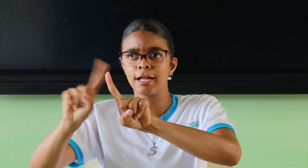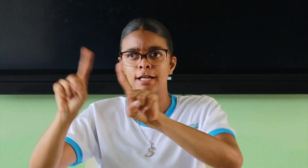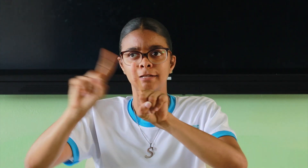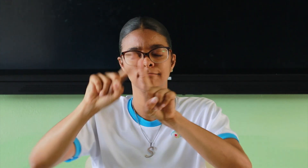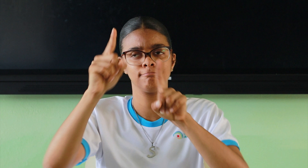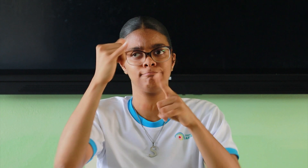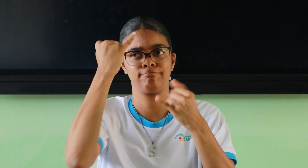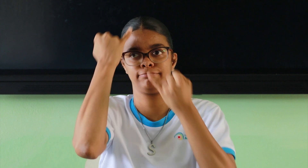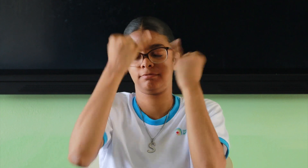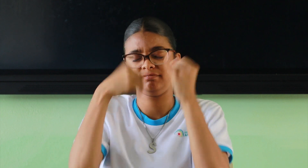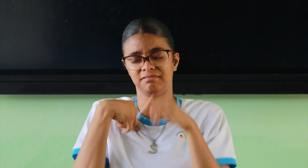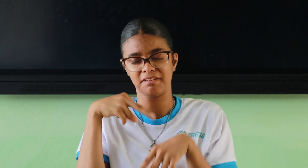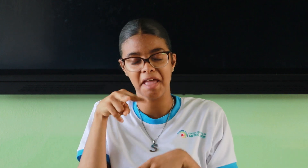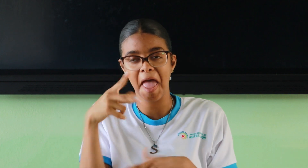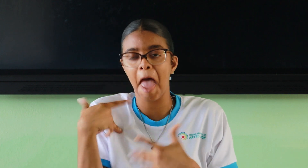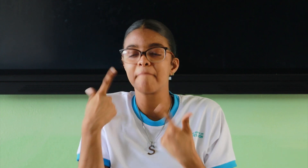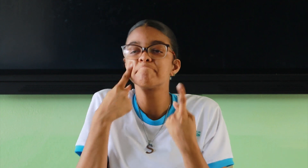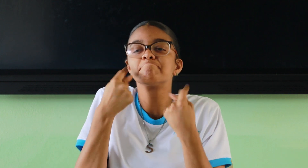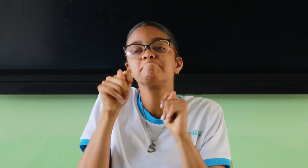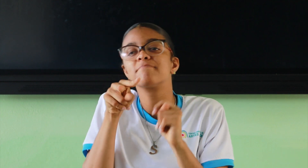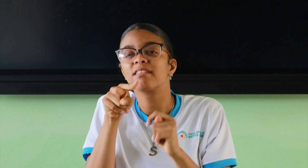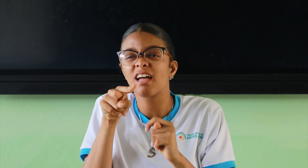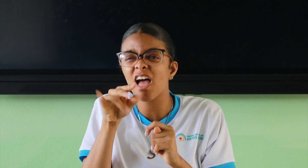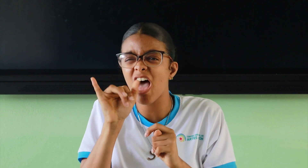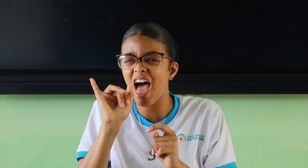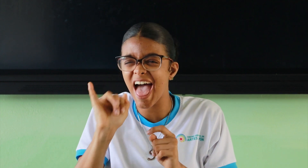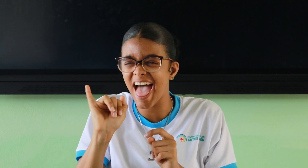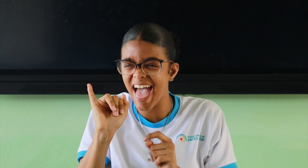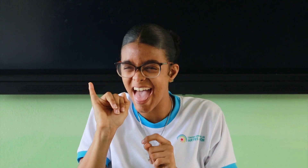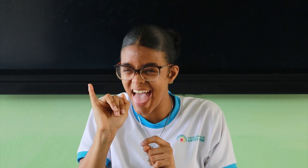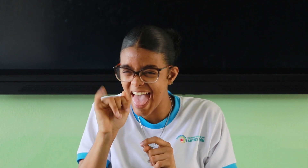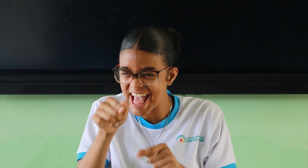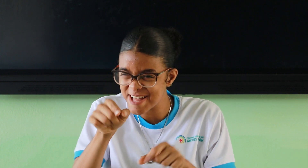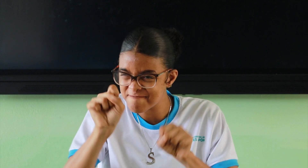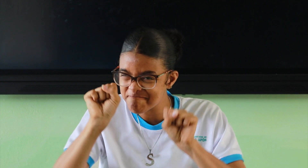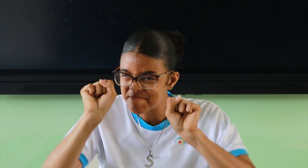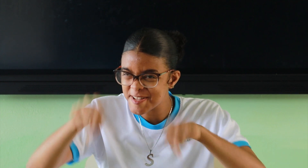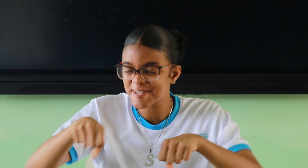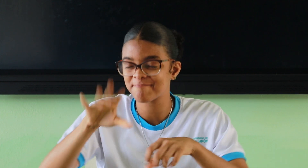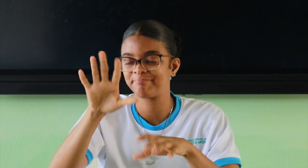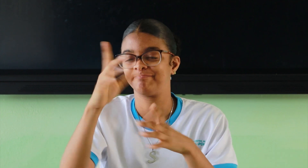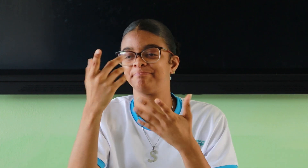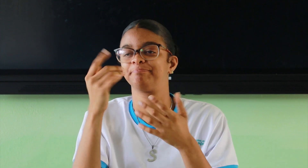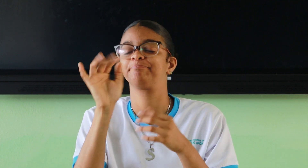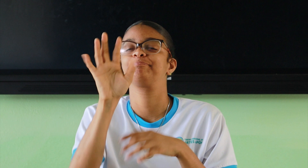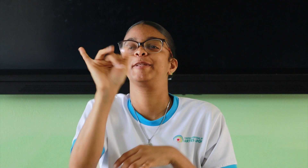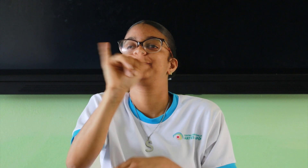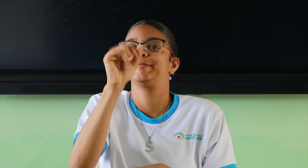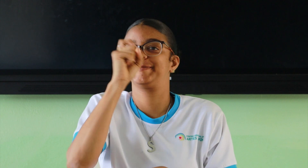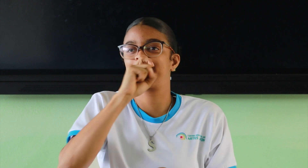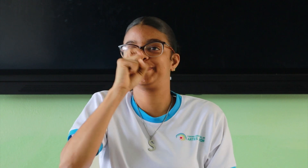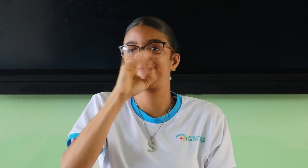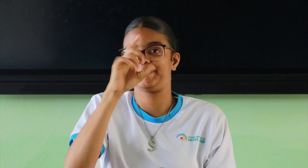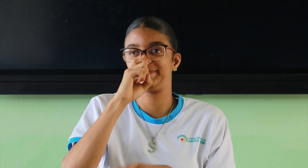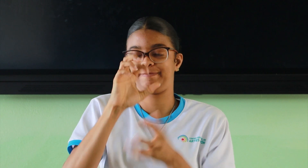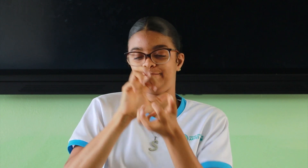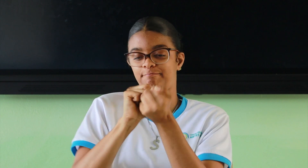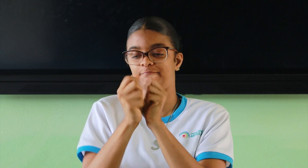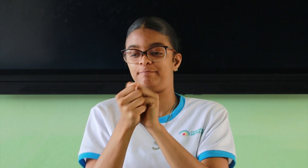Animaciones, ver las diferentes ideas que me podían ocurrir, las cosas que podían hacer. Por ejemplo,